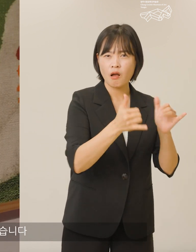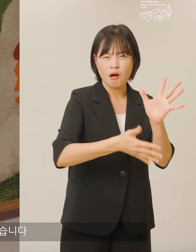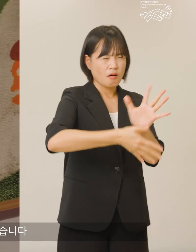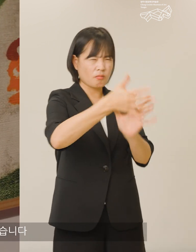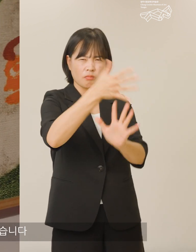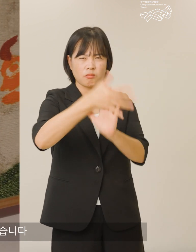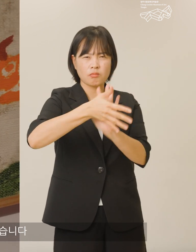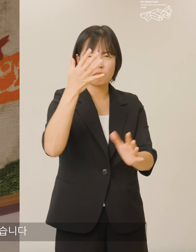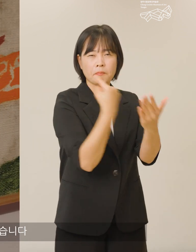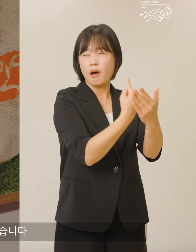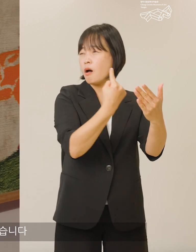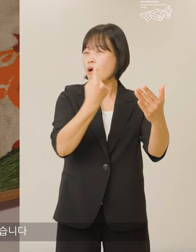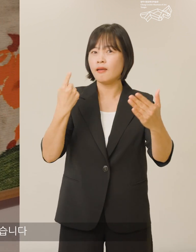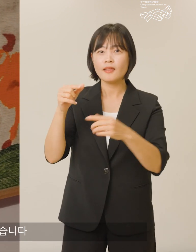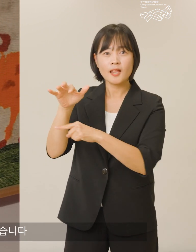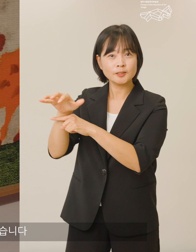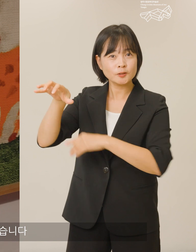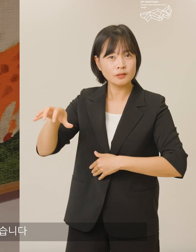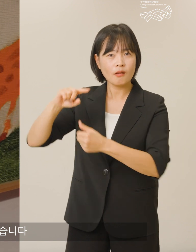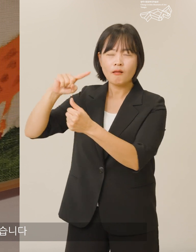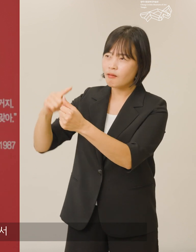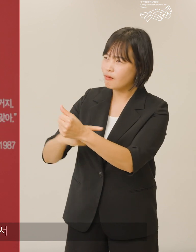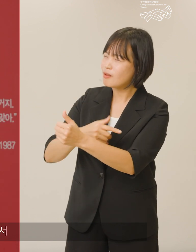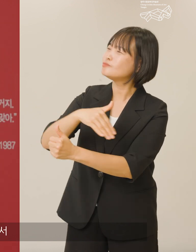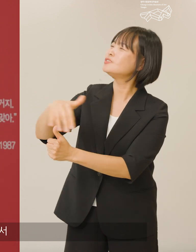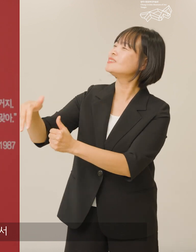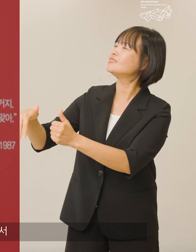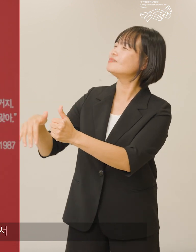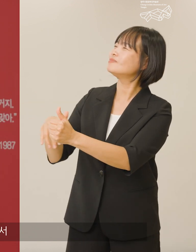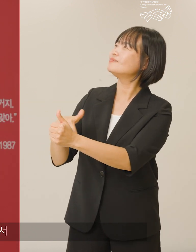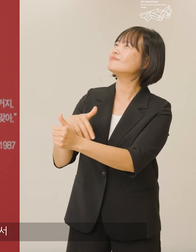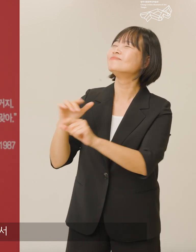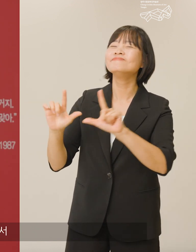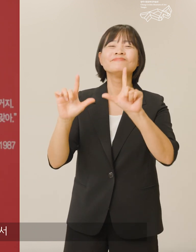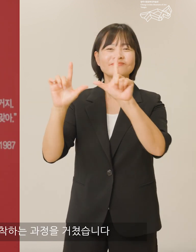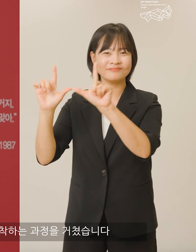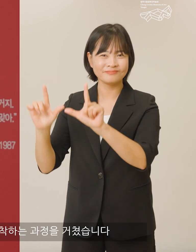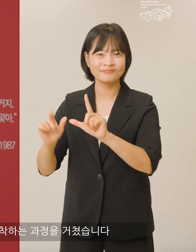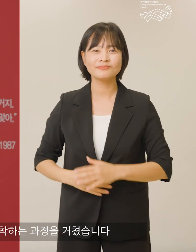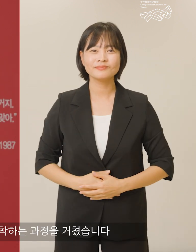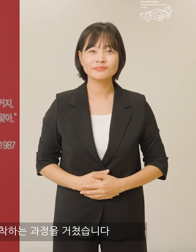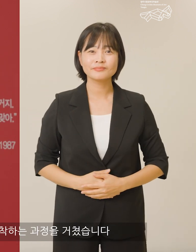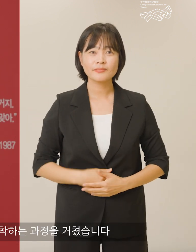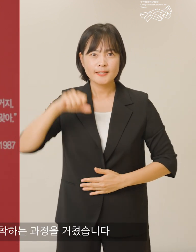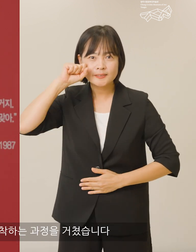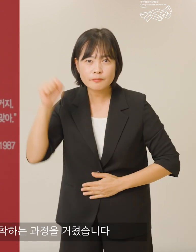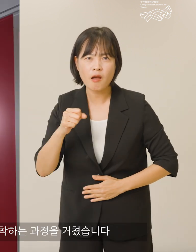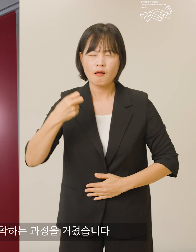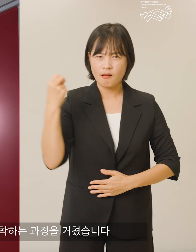자연과 가깝게 지내고자 하였습니다. 주로 새벽에 산책을 하면서 주변의